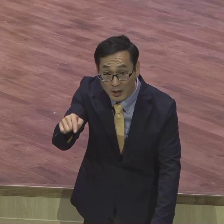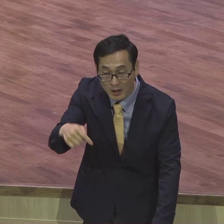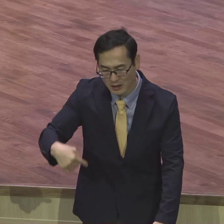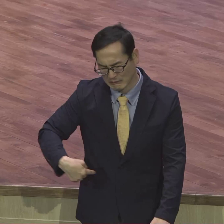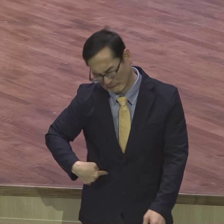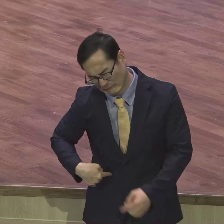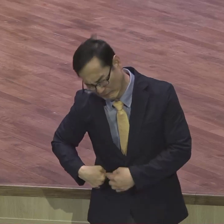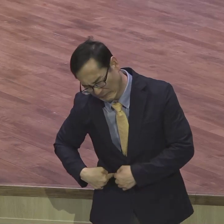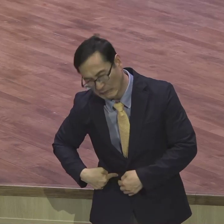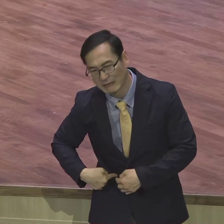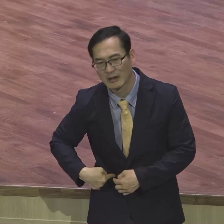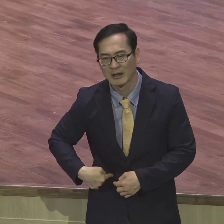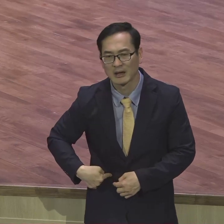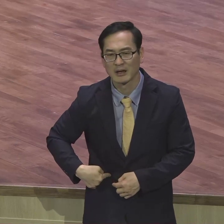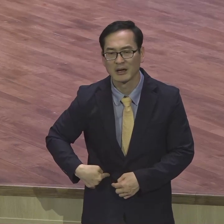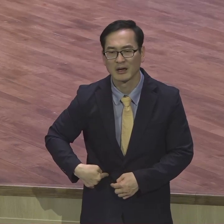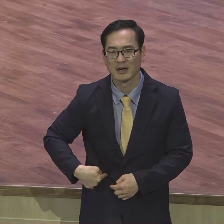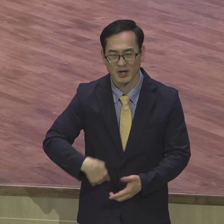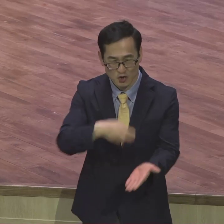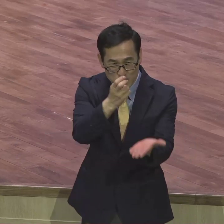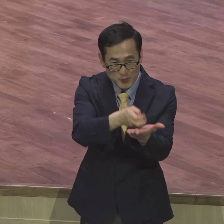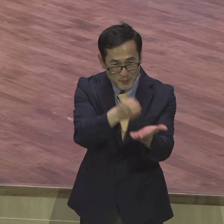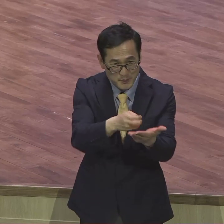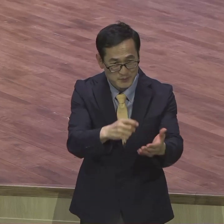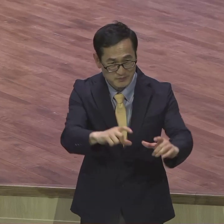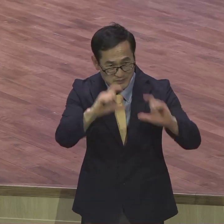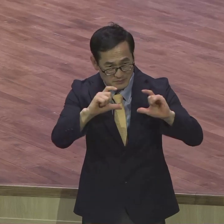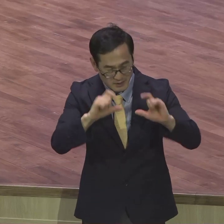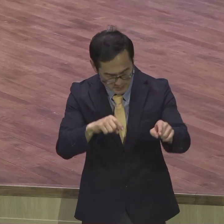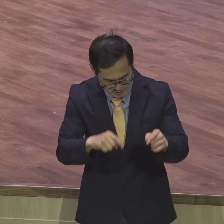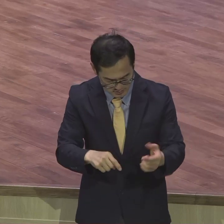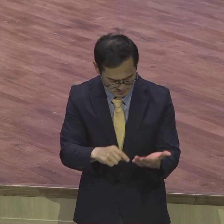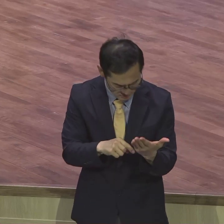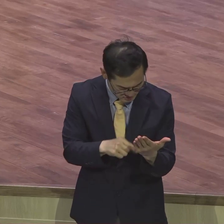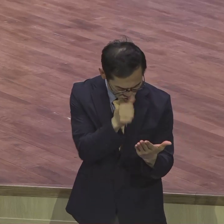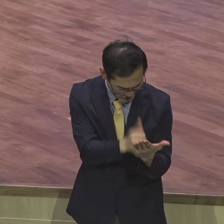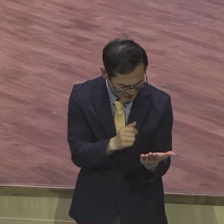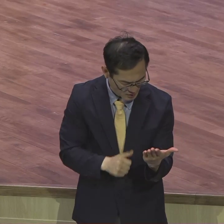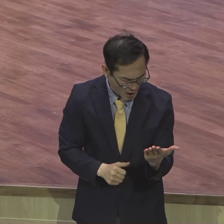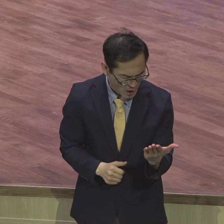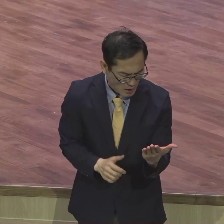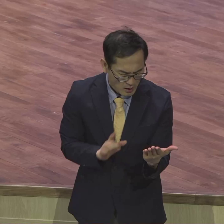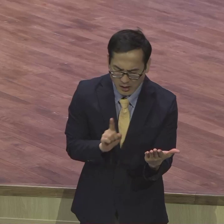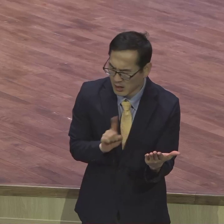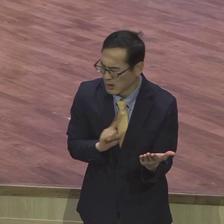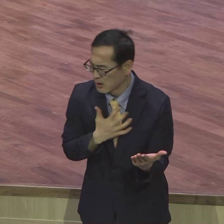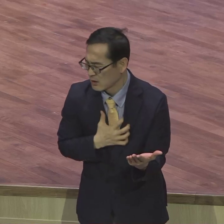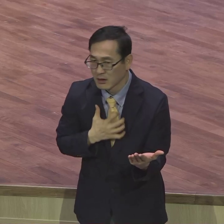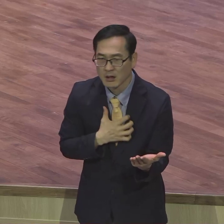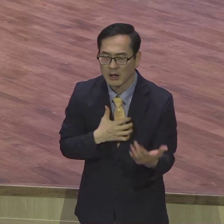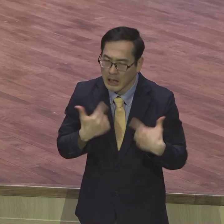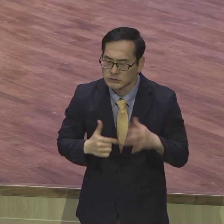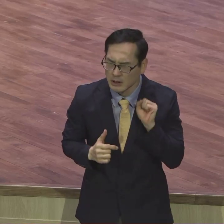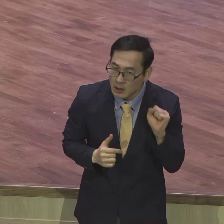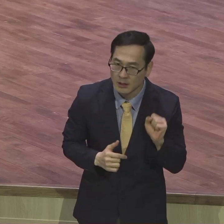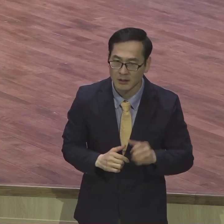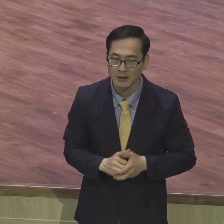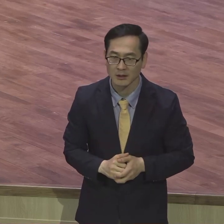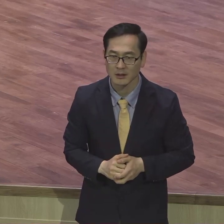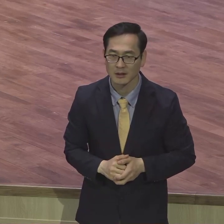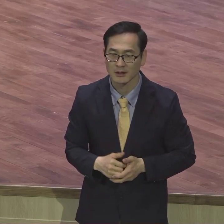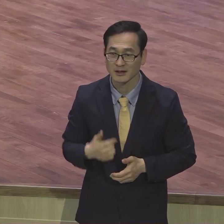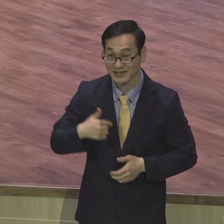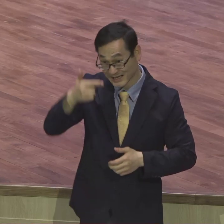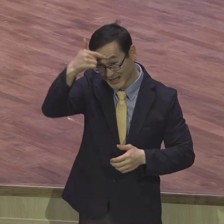죄 죄 성경이 교회에서 계속 일법을 때리니까 죄 죄 하니까 저는요 교회에서 어렸을 때 자라면서 얼마나